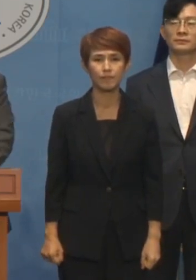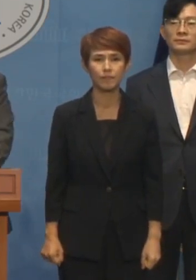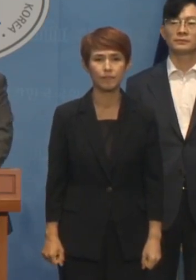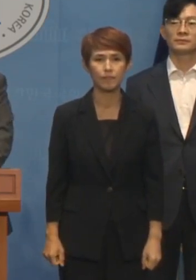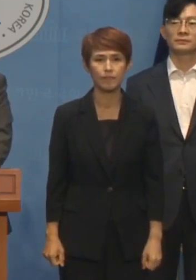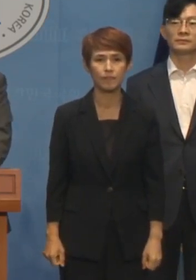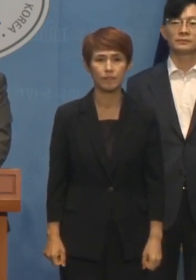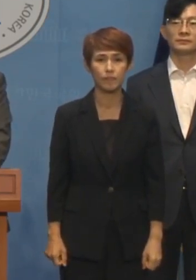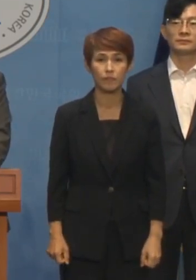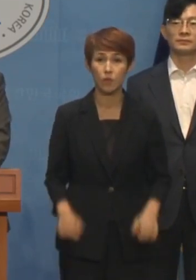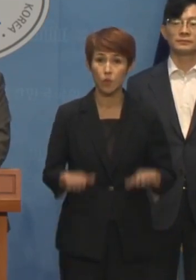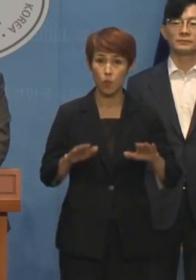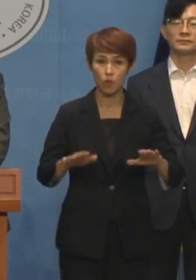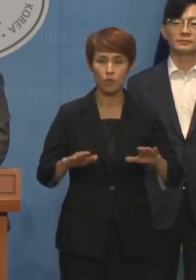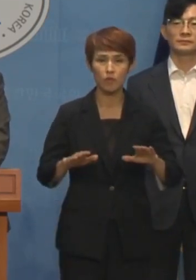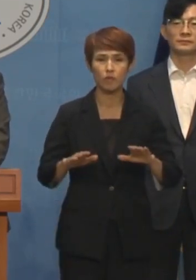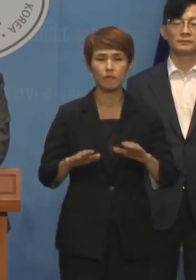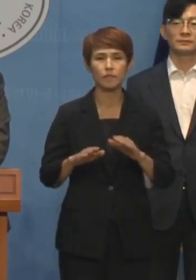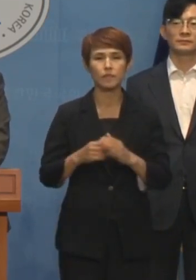예, 오늘 국회